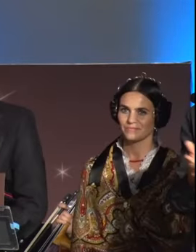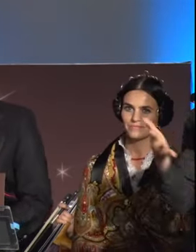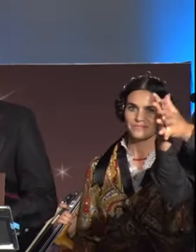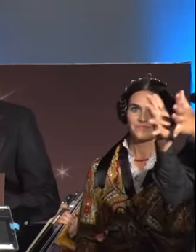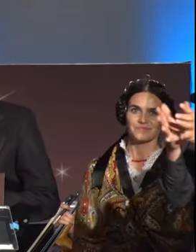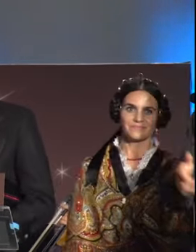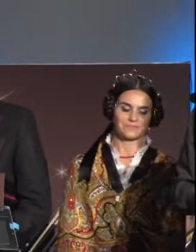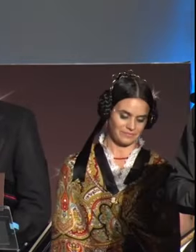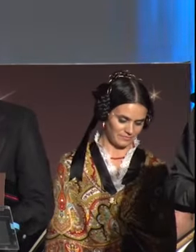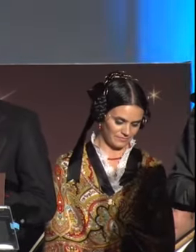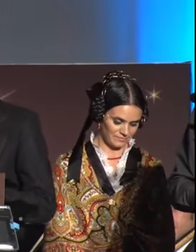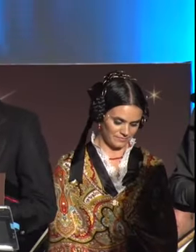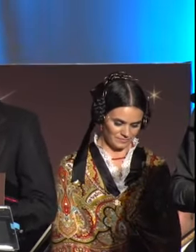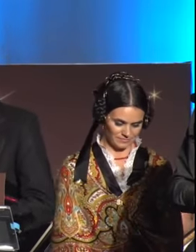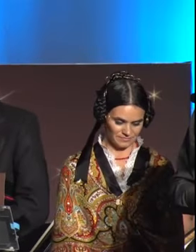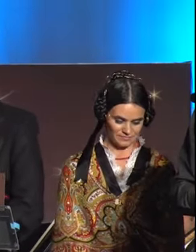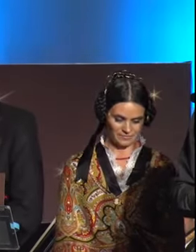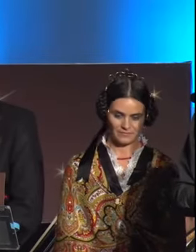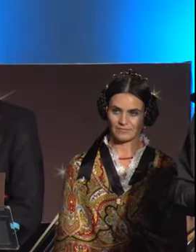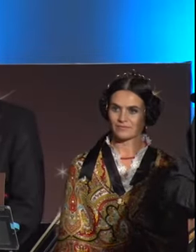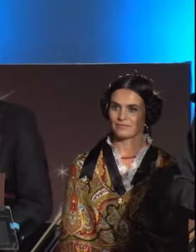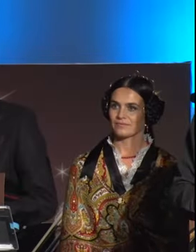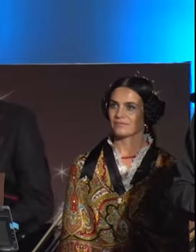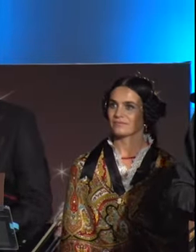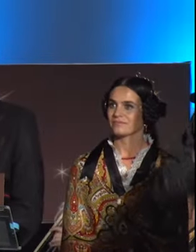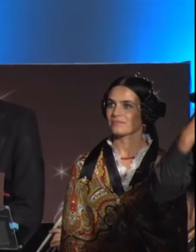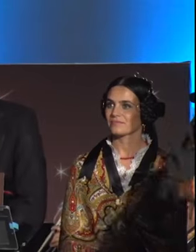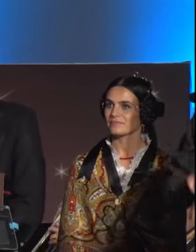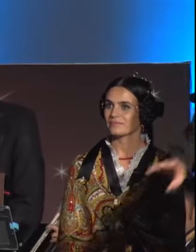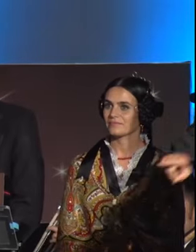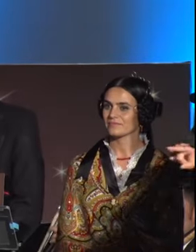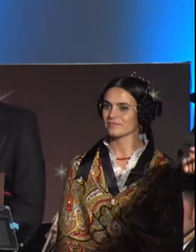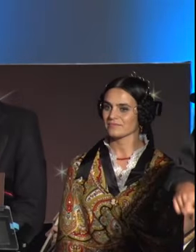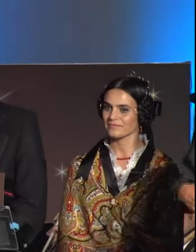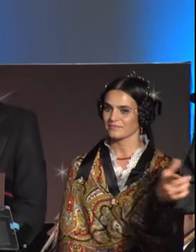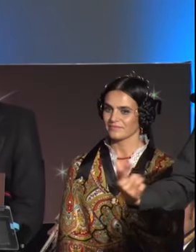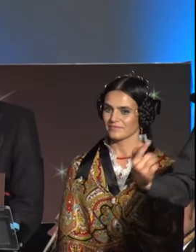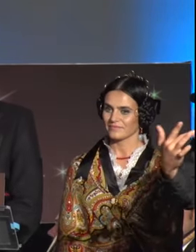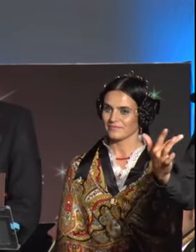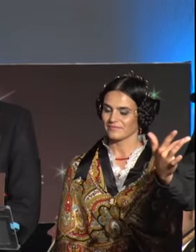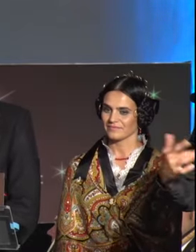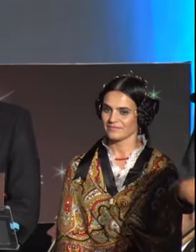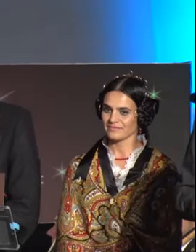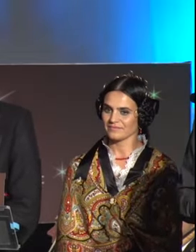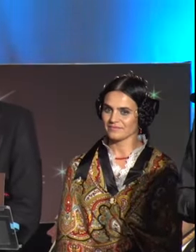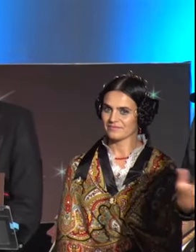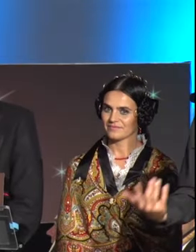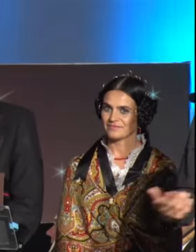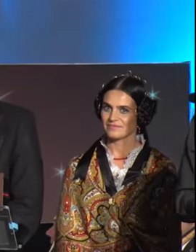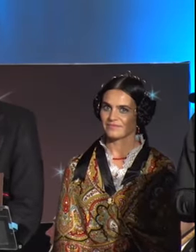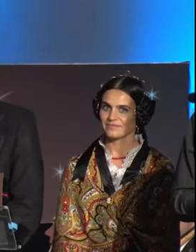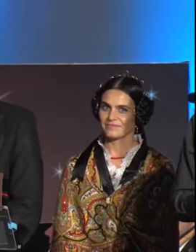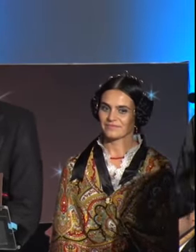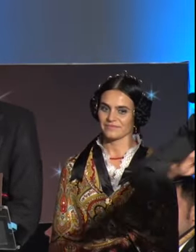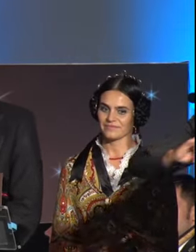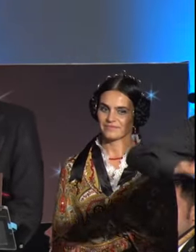pido es que lo viváis con los mismos sentimientos, perdón, que lo viví yo, y que lo disfrutéis al máximo y no dejéis